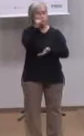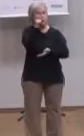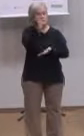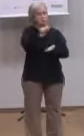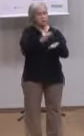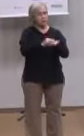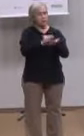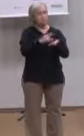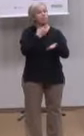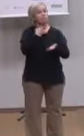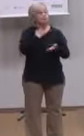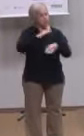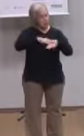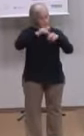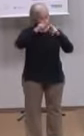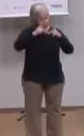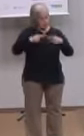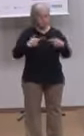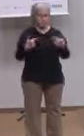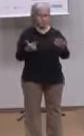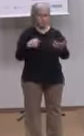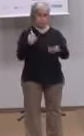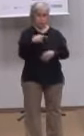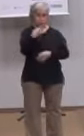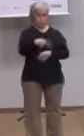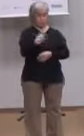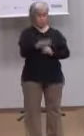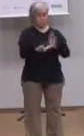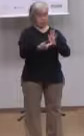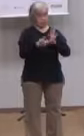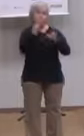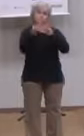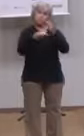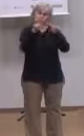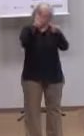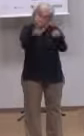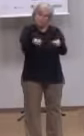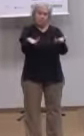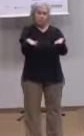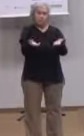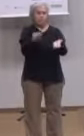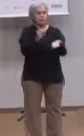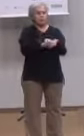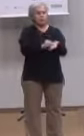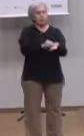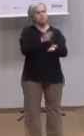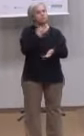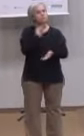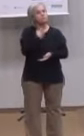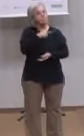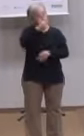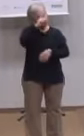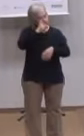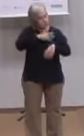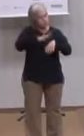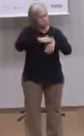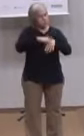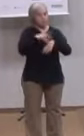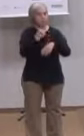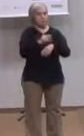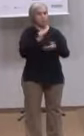interesse. Felizmente, a gente está aqui na casa do povo, então aqui é para falar. Falta interesse. É o que eu